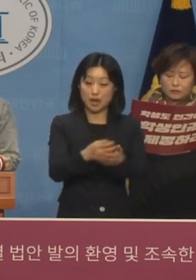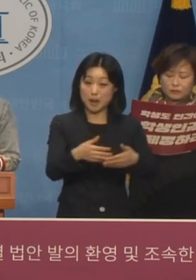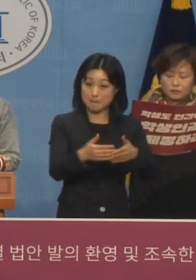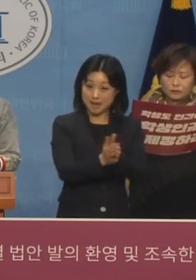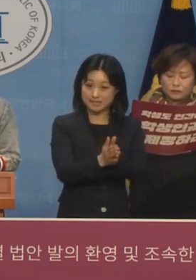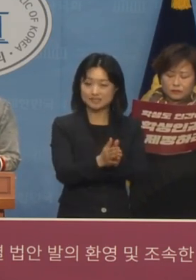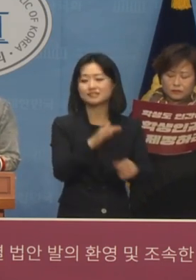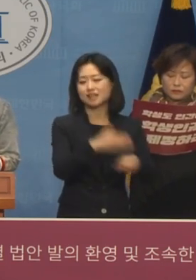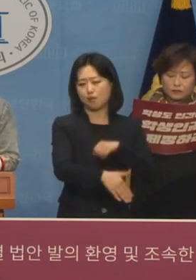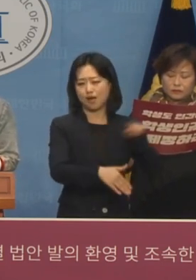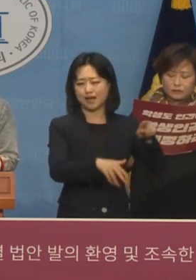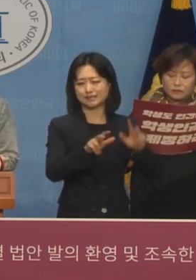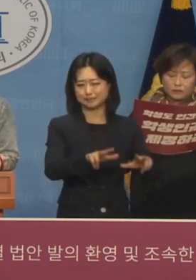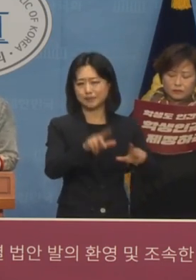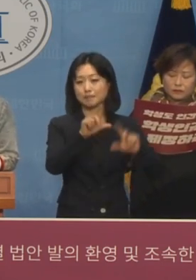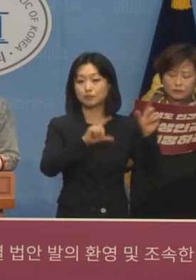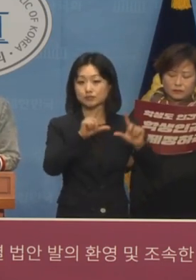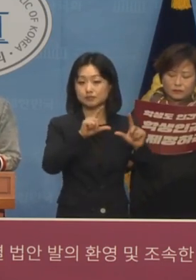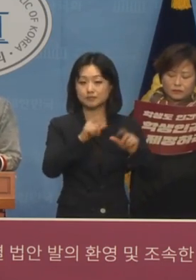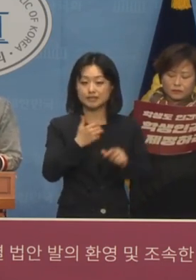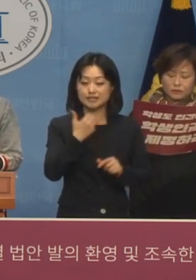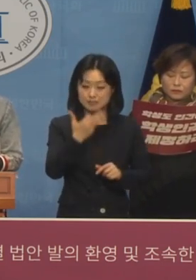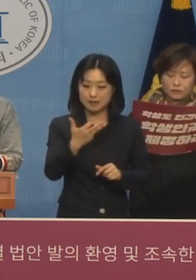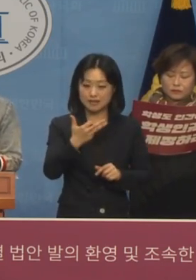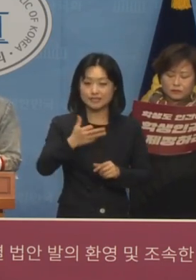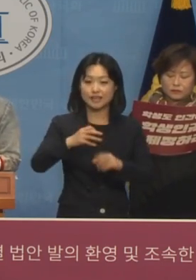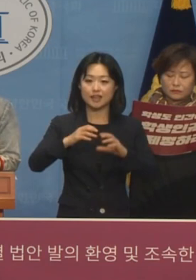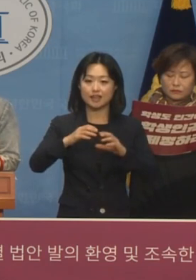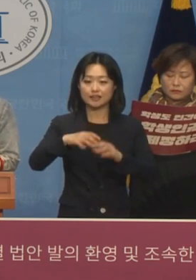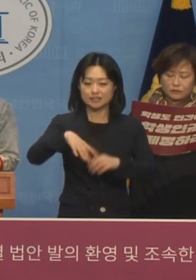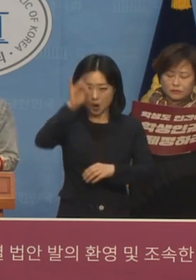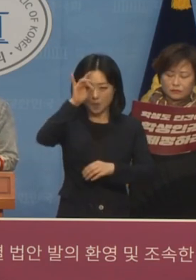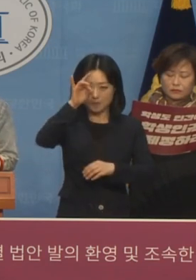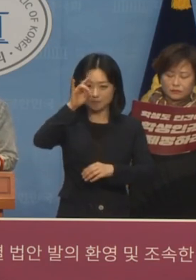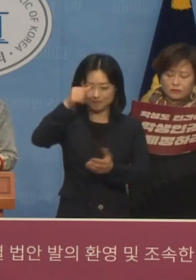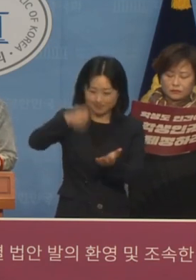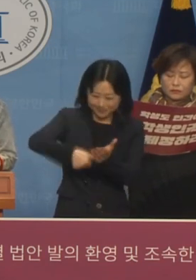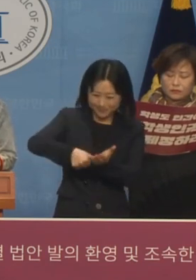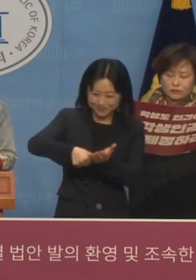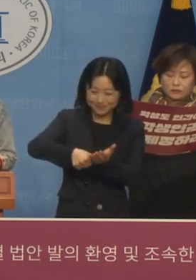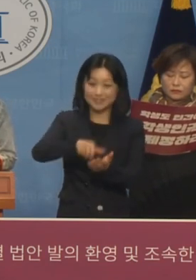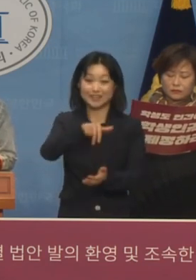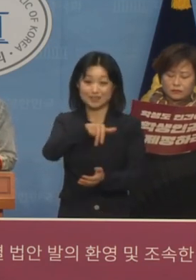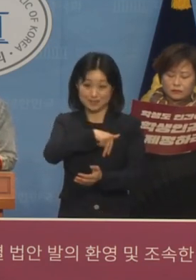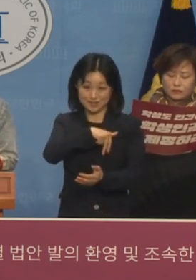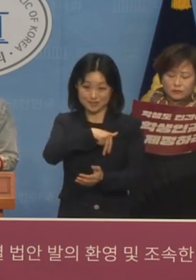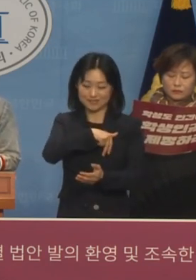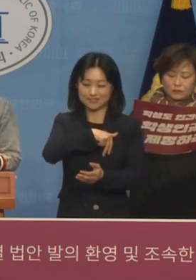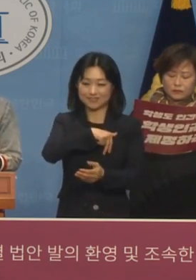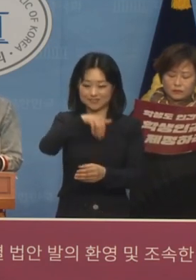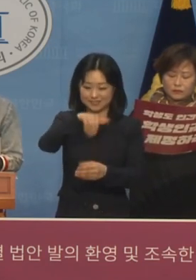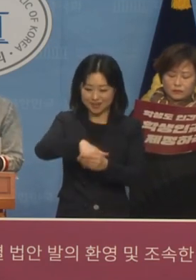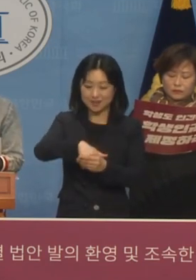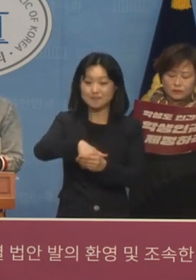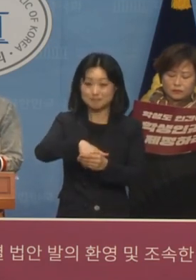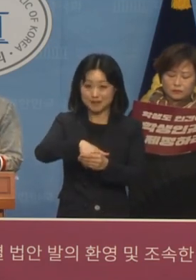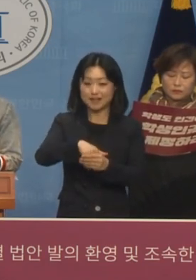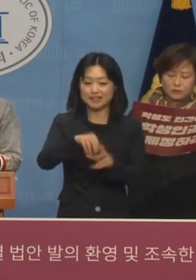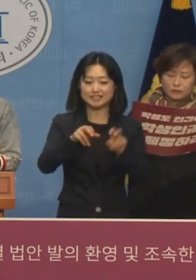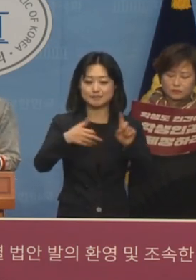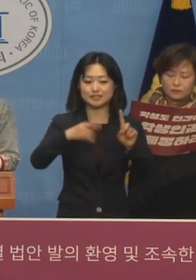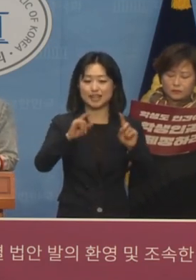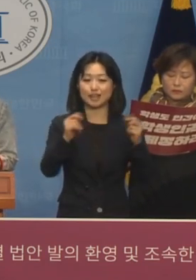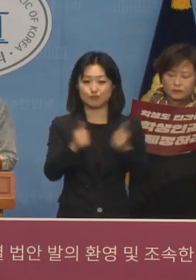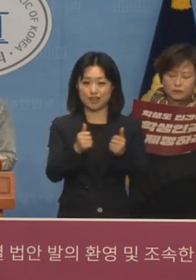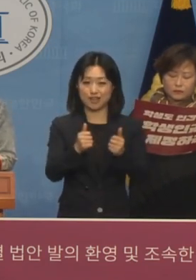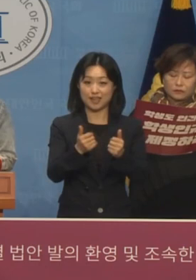시도가 버젓이 일어나고 있는 지금 18세 유권자가 처음으로 주권자로 참여해 만들어진 21대 국회가 뒤늦게나마 마지막